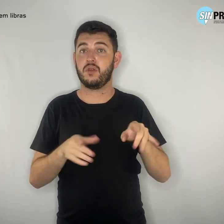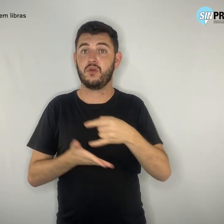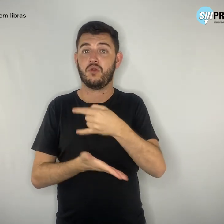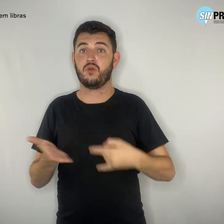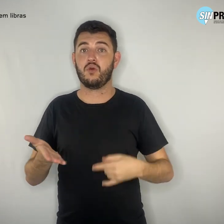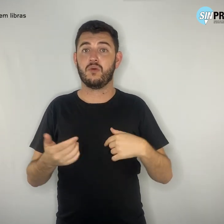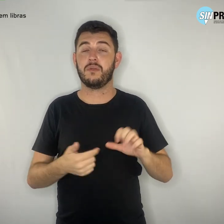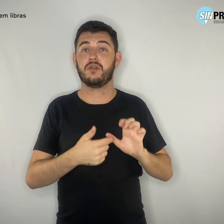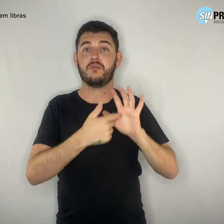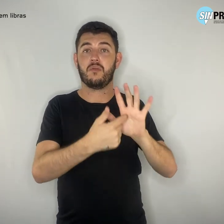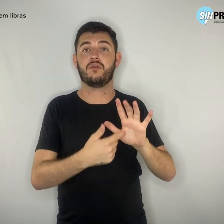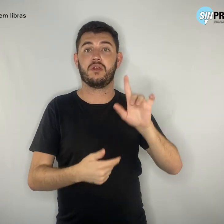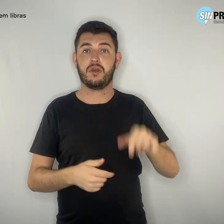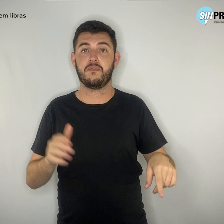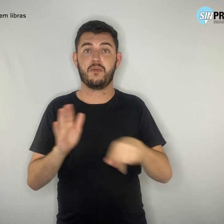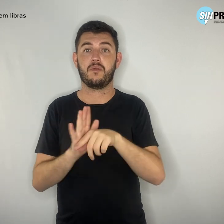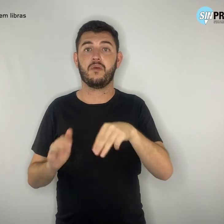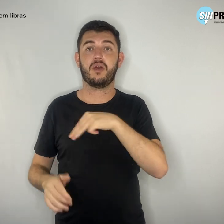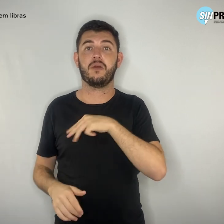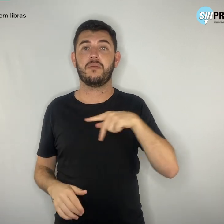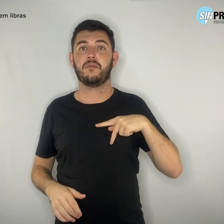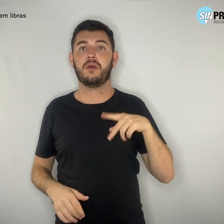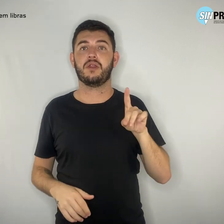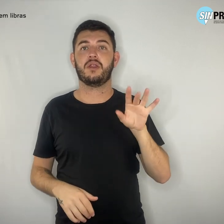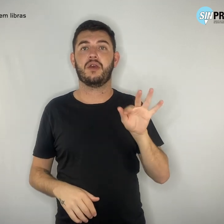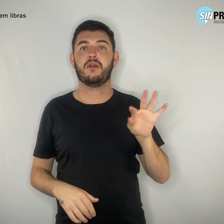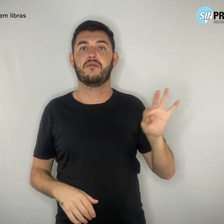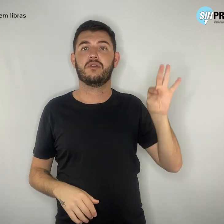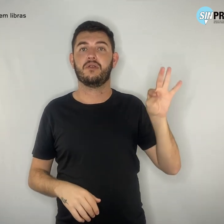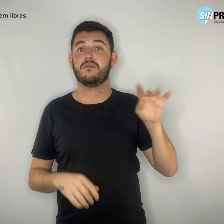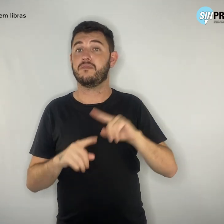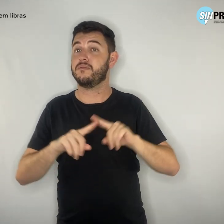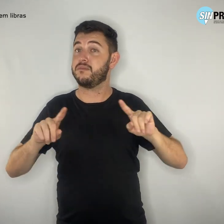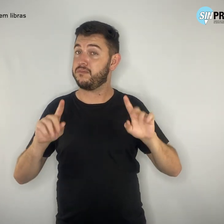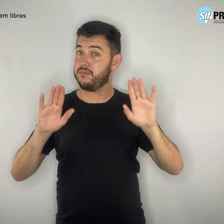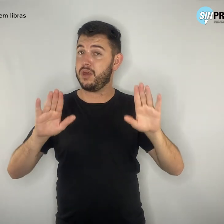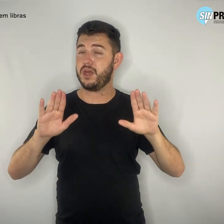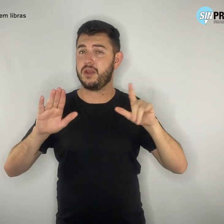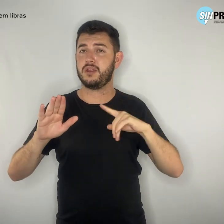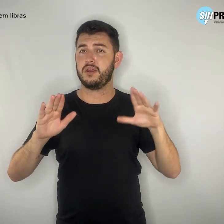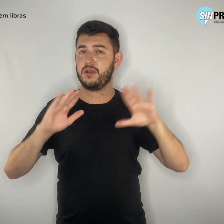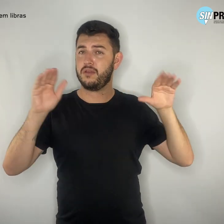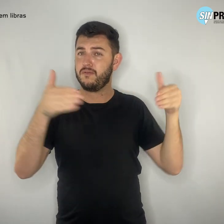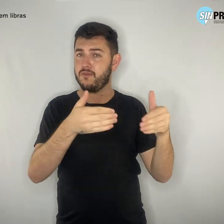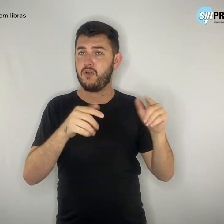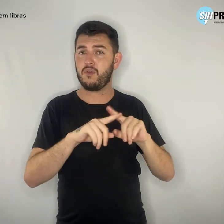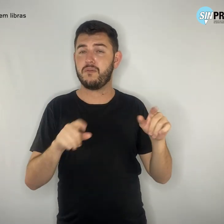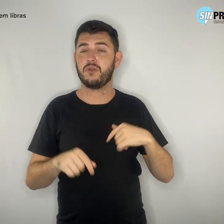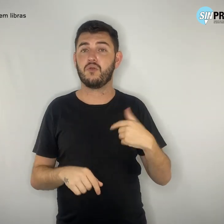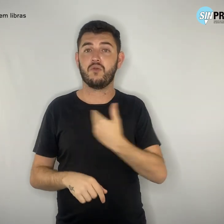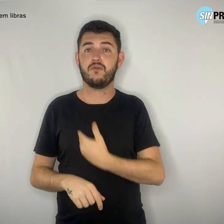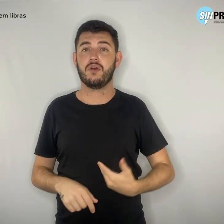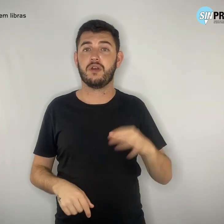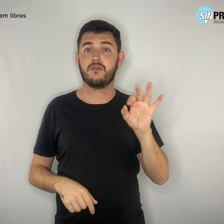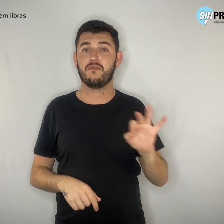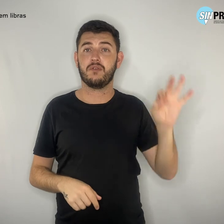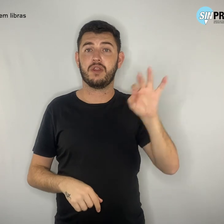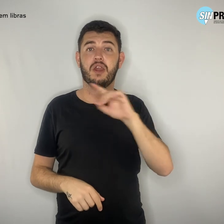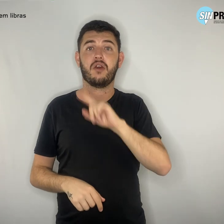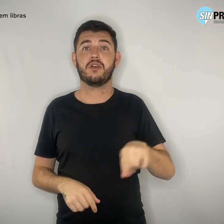MPDFT. Na mesma direção, o governo federal extinguiu o